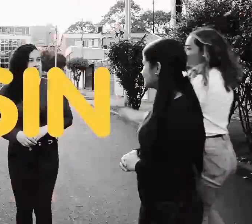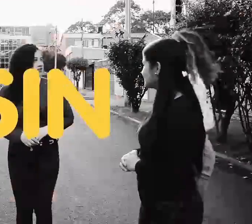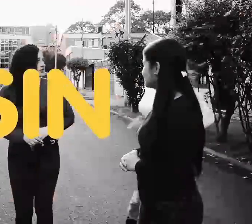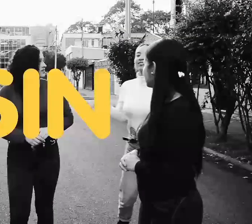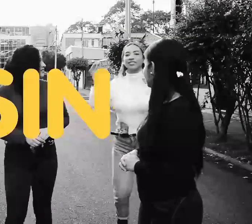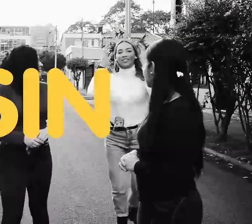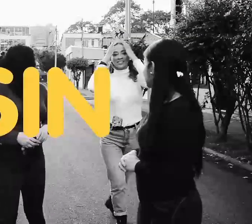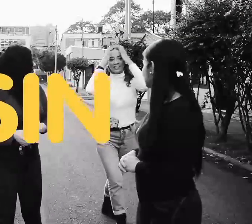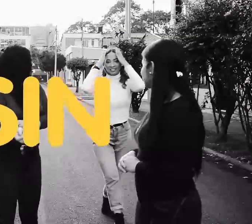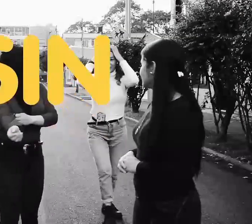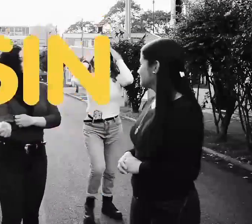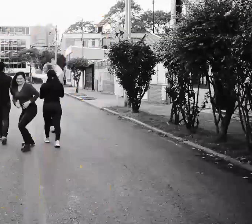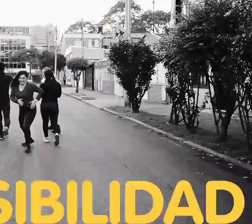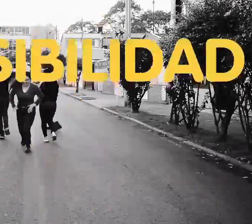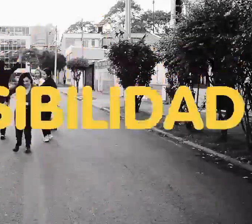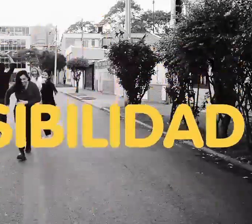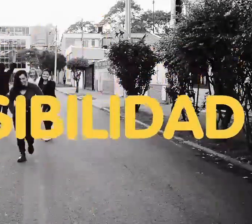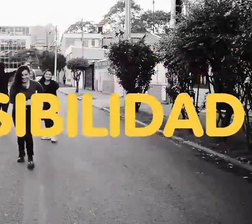Sin